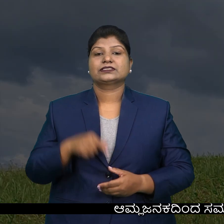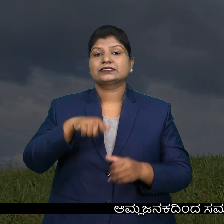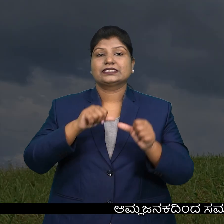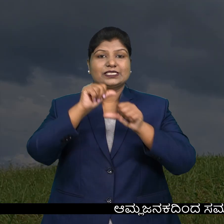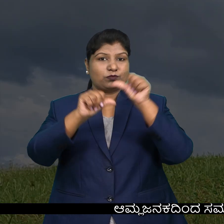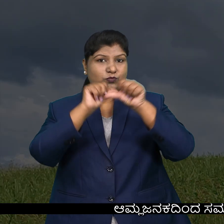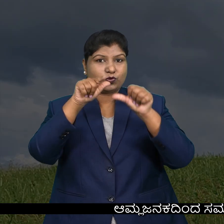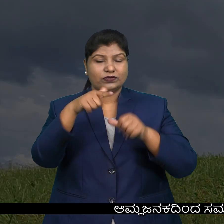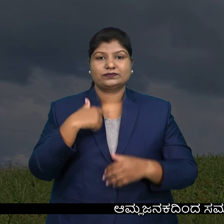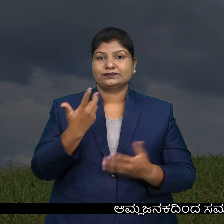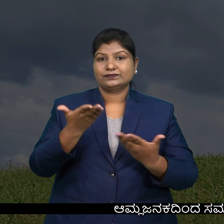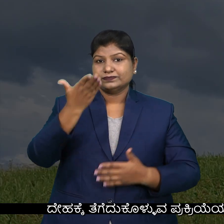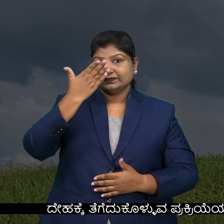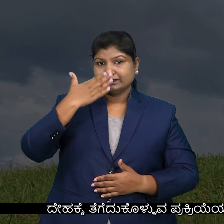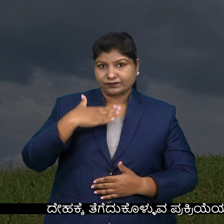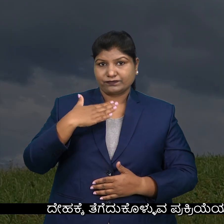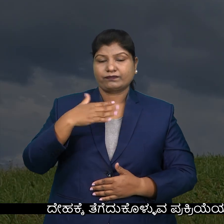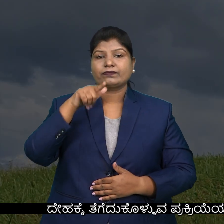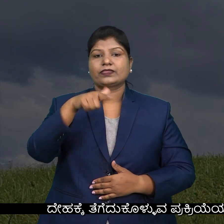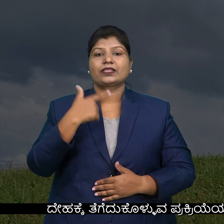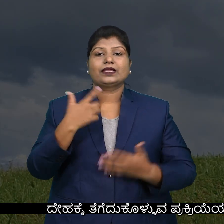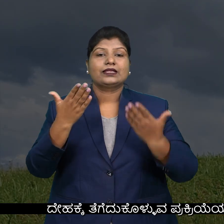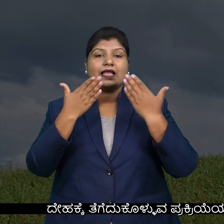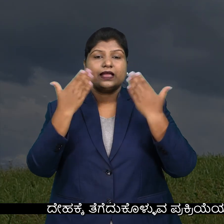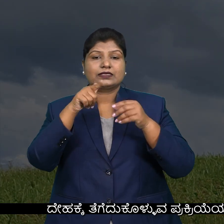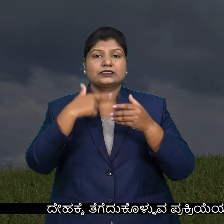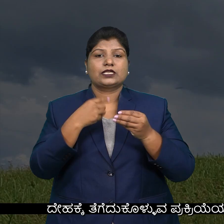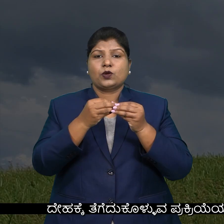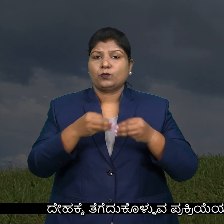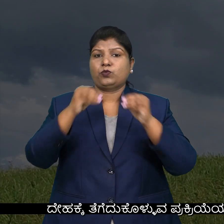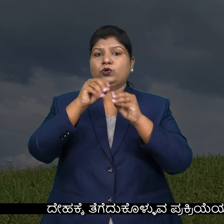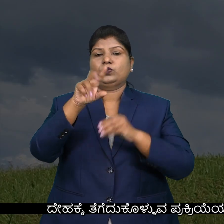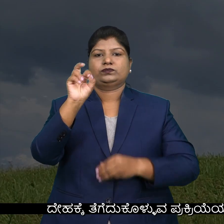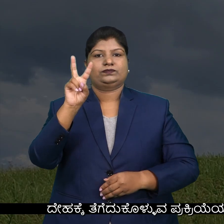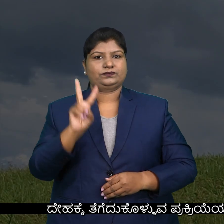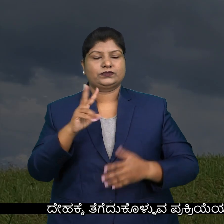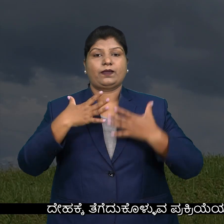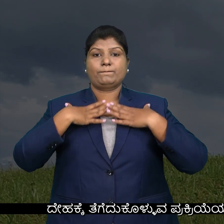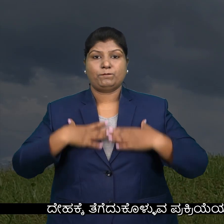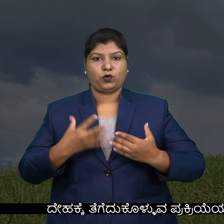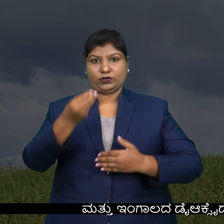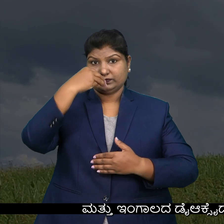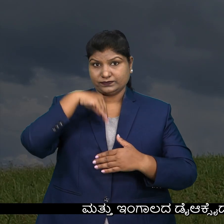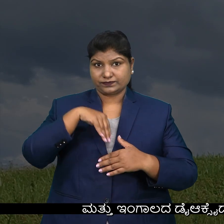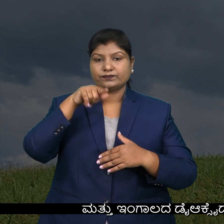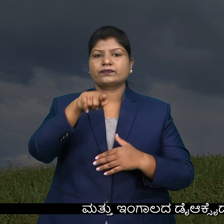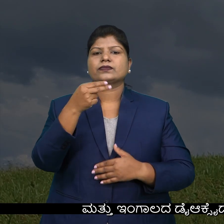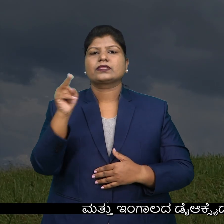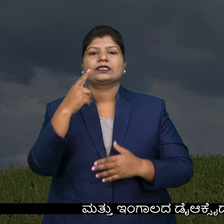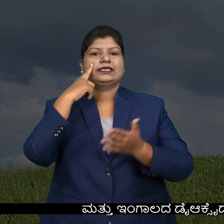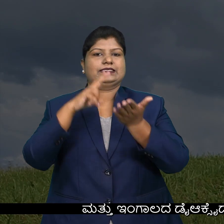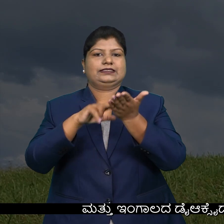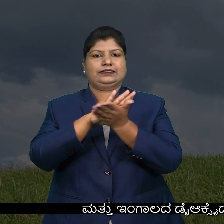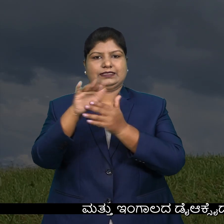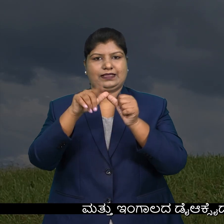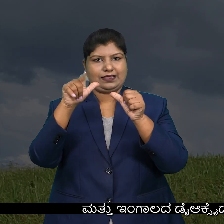ಆಮ್ಲಜನಕದಿಂದ ಸಮೃದ್ಧವಾಗಿರುವ ಗಾಳಿಯನ್ನು ದೇಹಕ್ಕೆ ತೆಗೆದುಕೊಳ್ಳುವ ಪ್ರಕ್ರಿಯೆಯನ್ನು ಉಸಿರಾಟ ಎಂದು ಕರೆಯಲಾಗುತ್ತದೆ ಮತ್ತು ಇಂಗಾಲದ